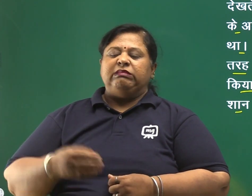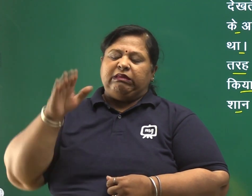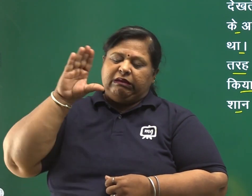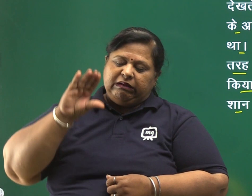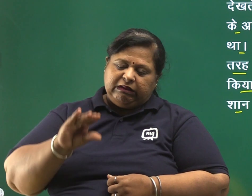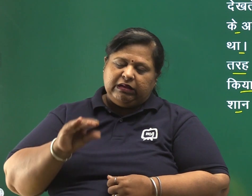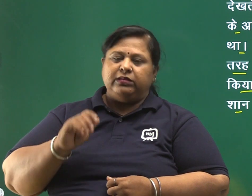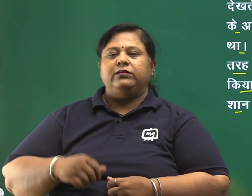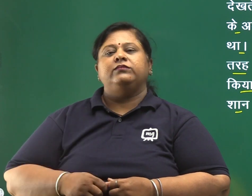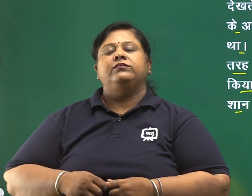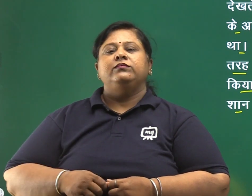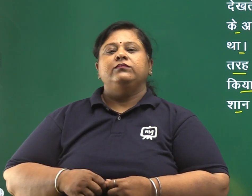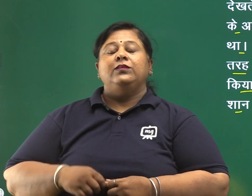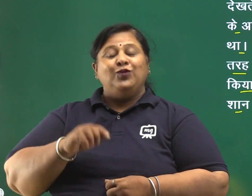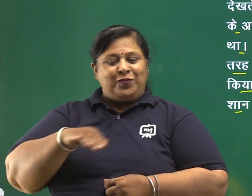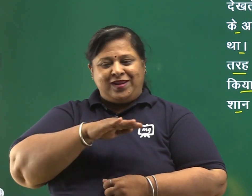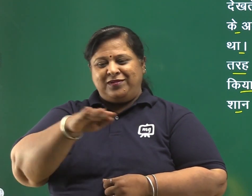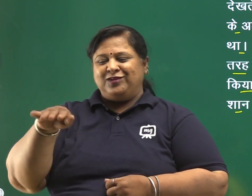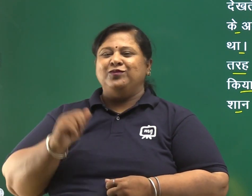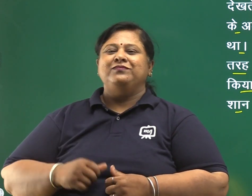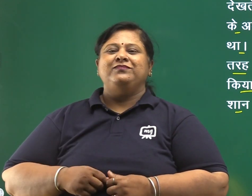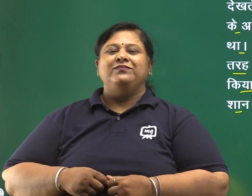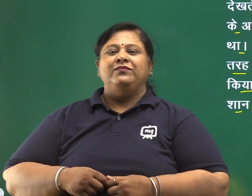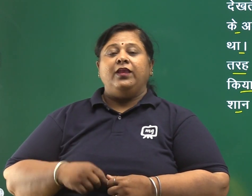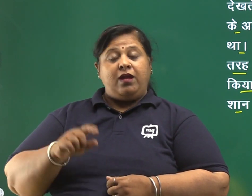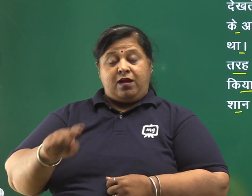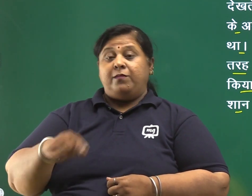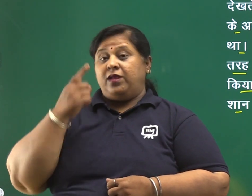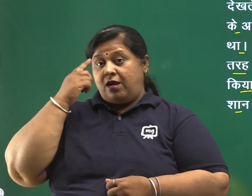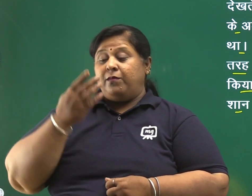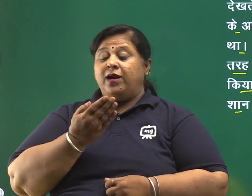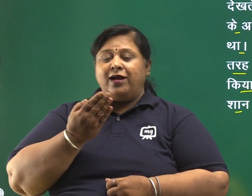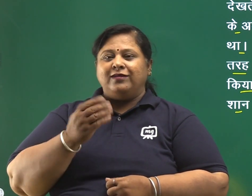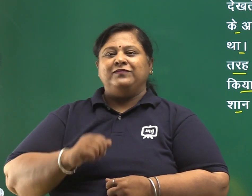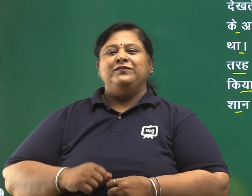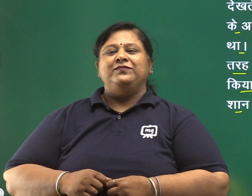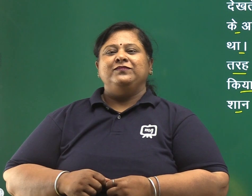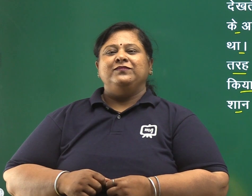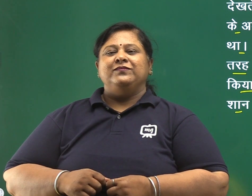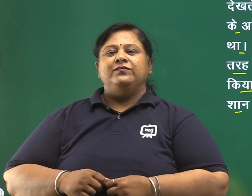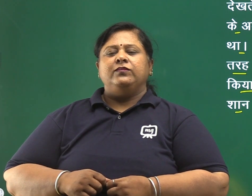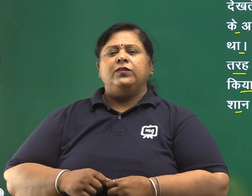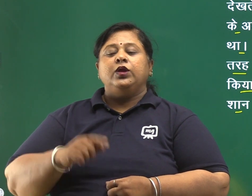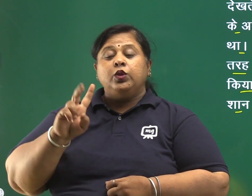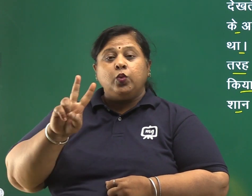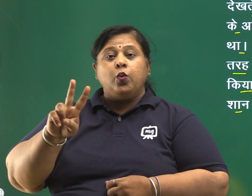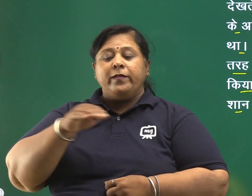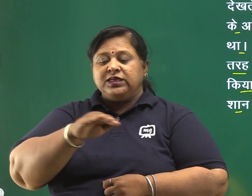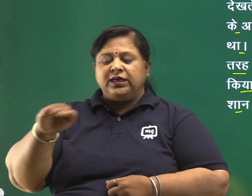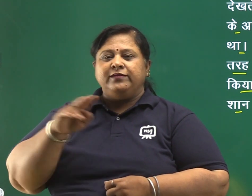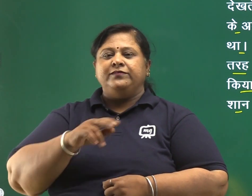घट गई थी। तो प्यारे बच्चों, हमने यहाँ पढ़ा कि दो बच्चे